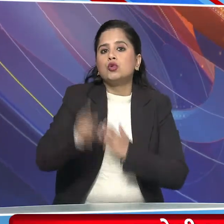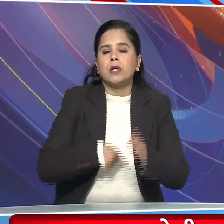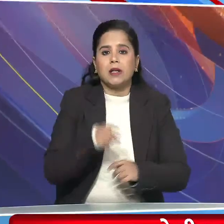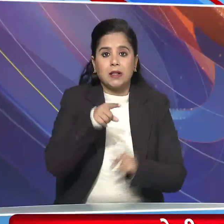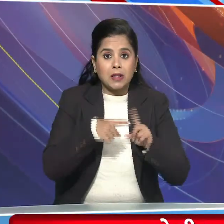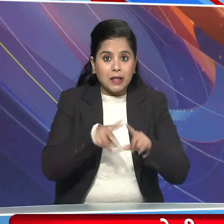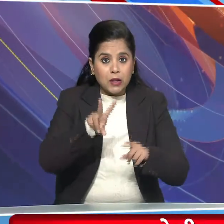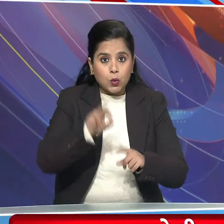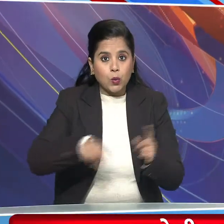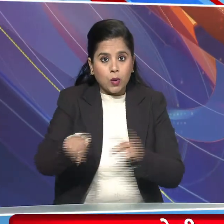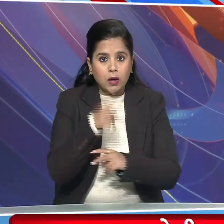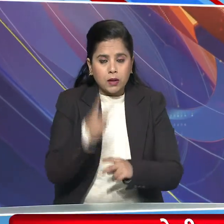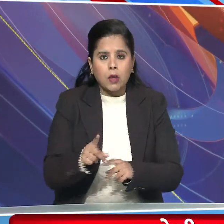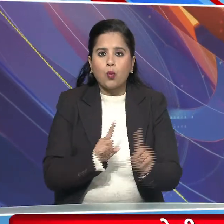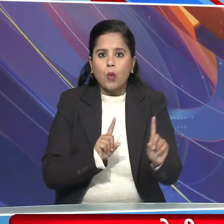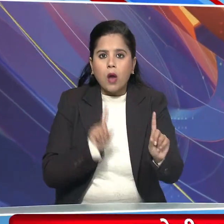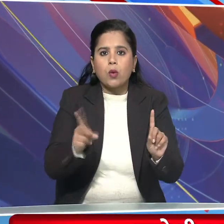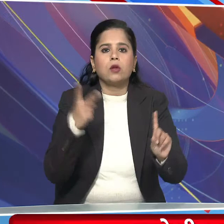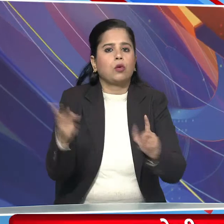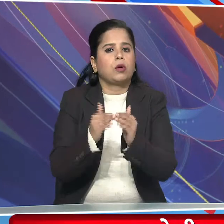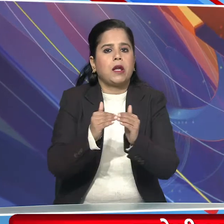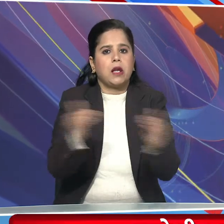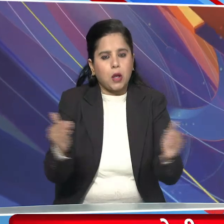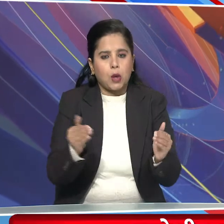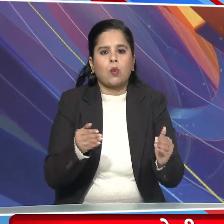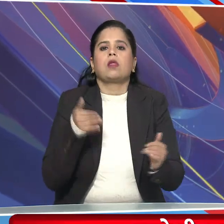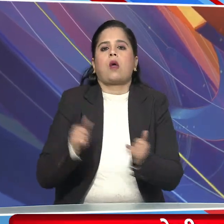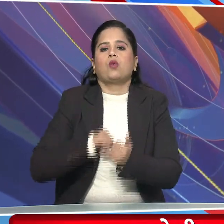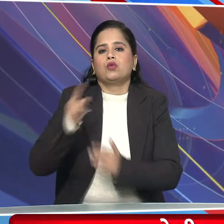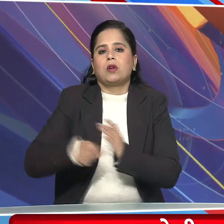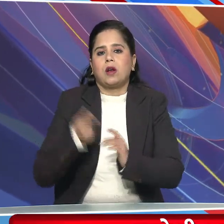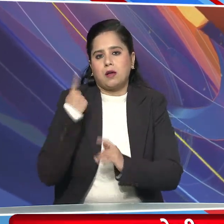T20 श्रृंखला में की एक-एक की बराबरी